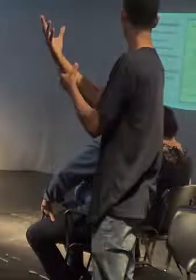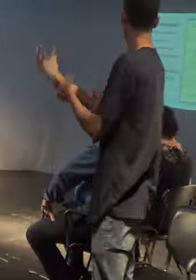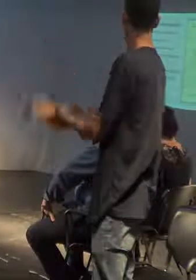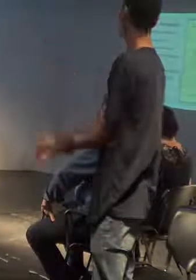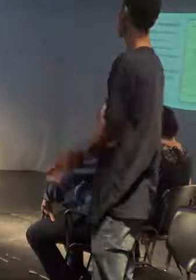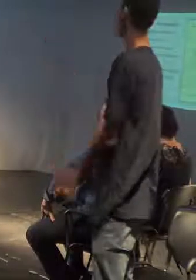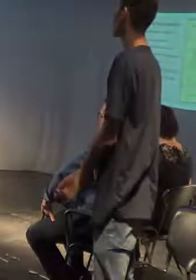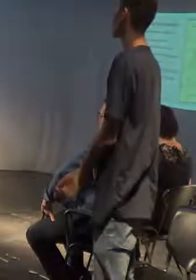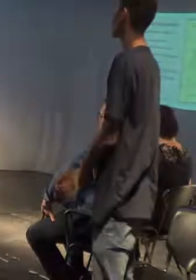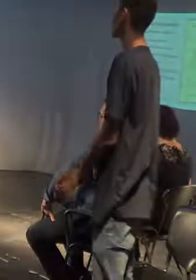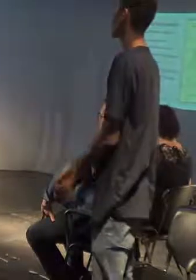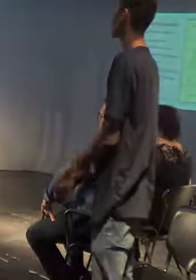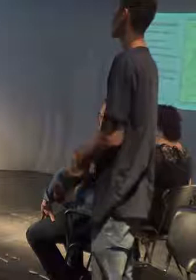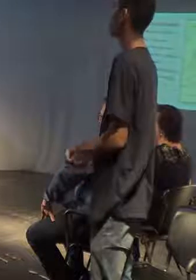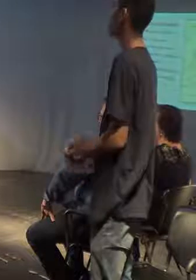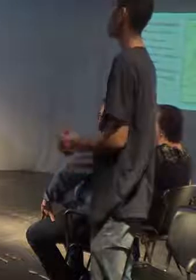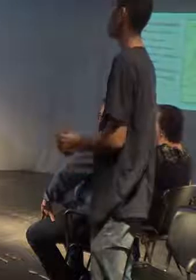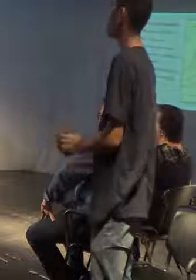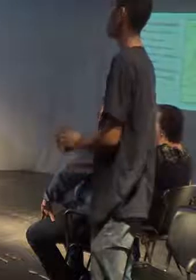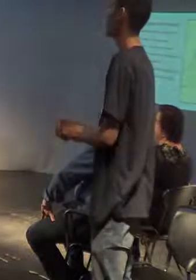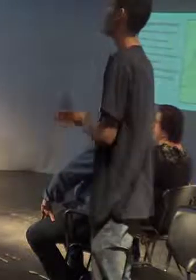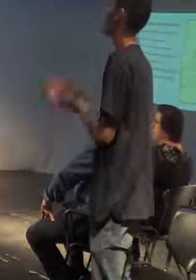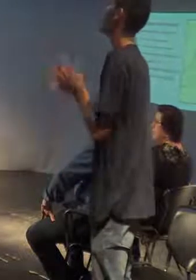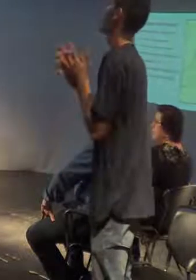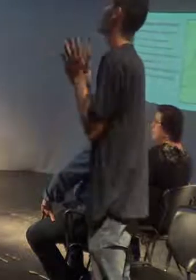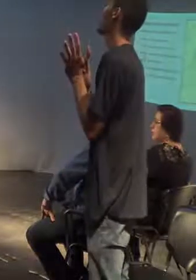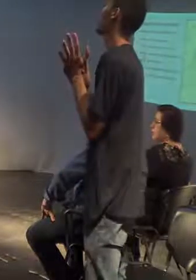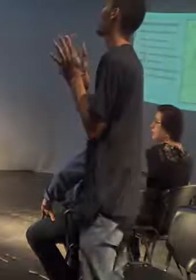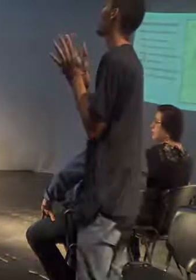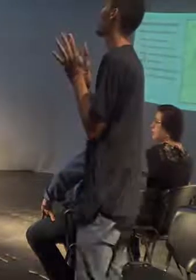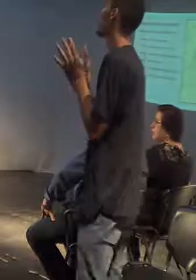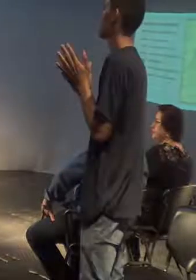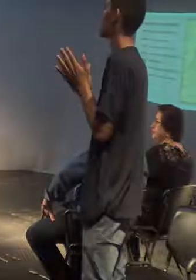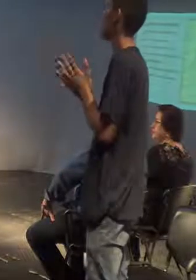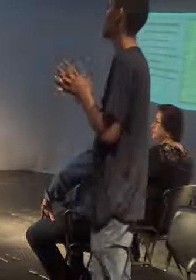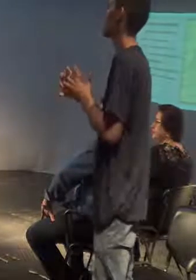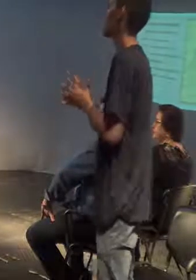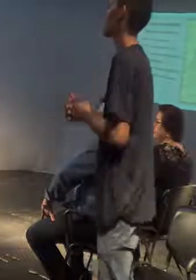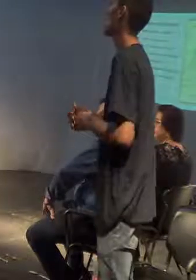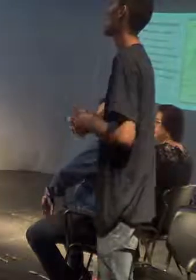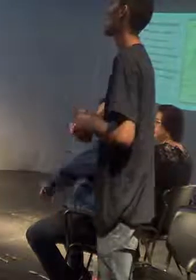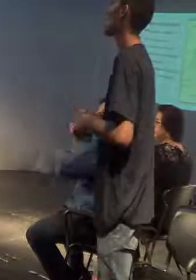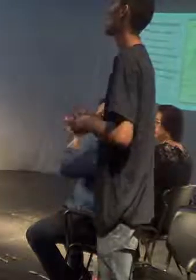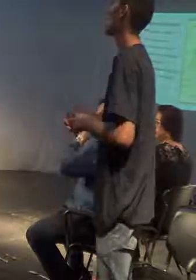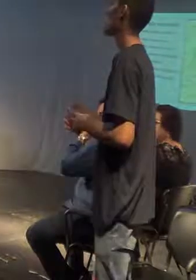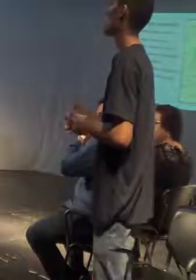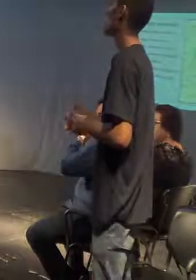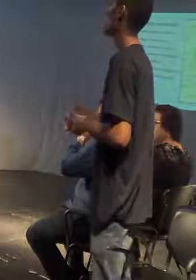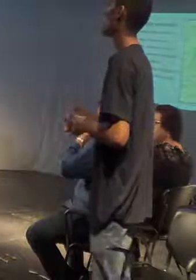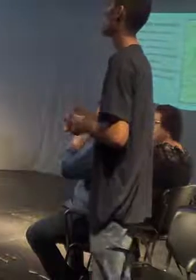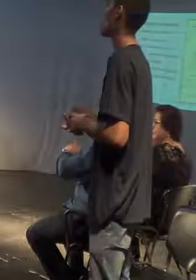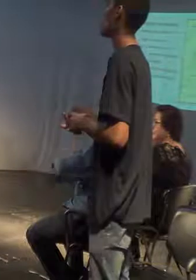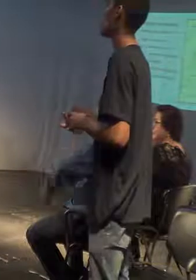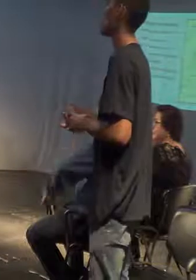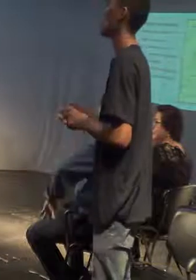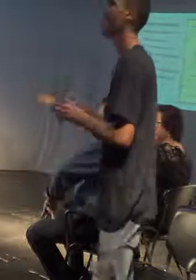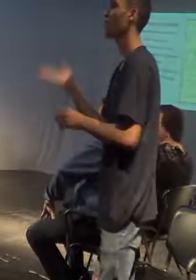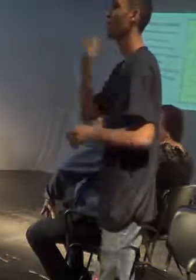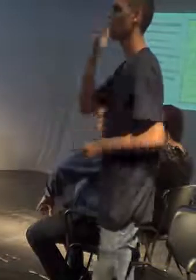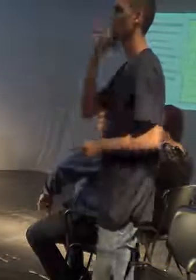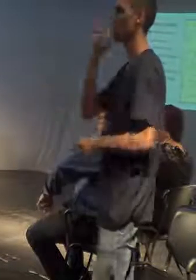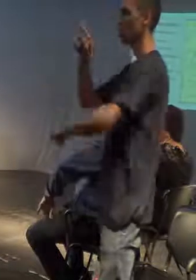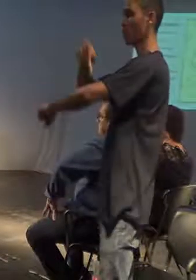você não alcançou, sua avô, a casa do seu avô, cansei de ir lá na Catiolino, a gente saltava na alvorada de lancha e ia